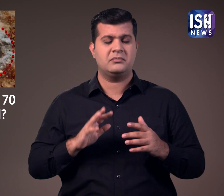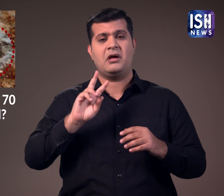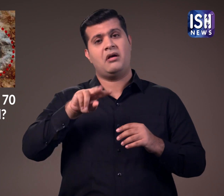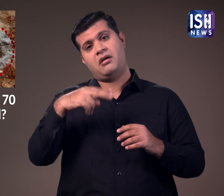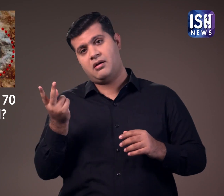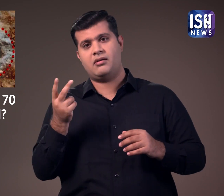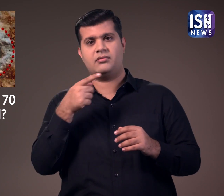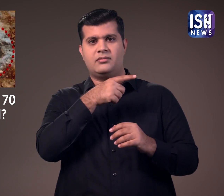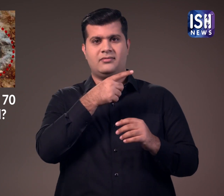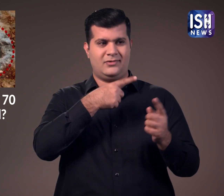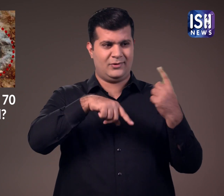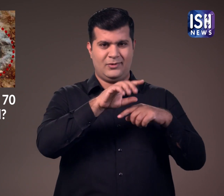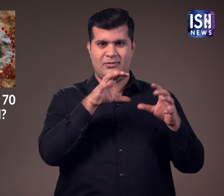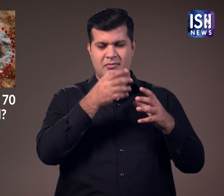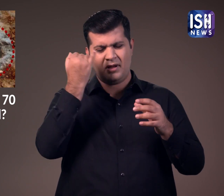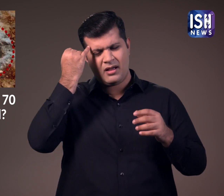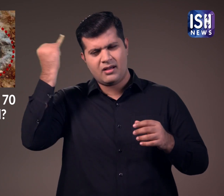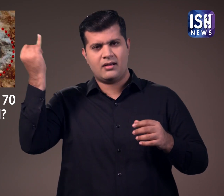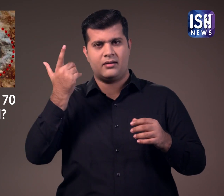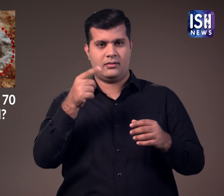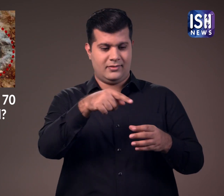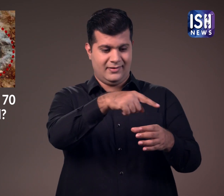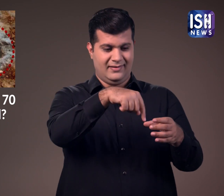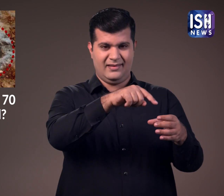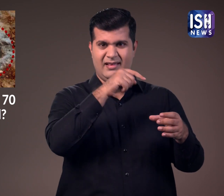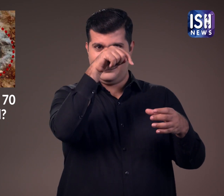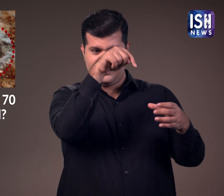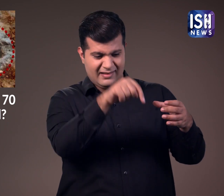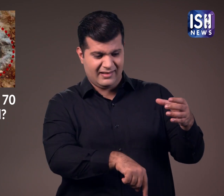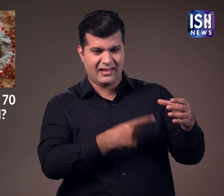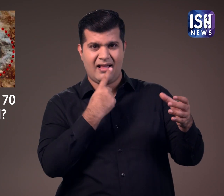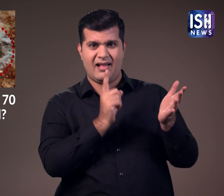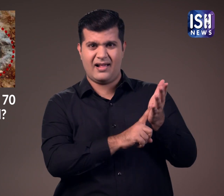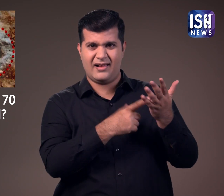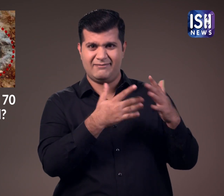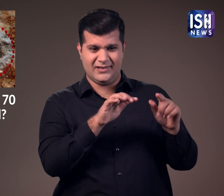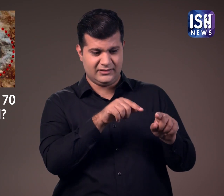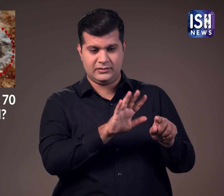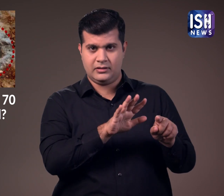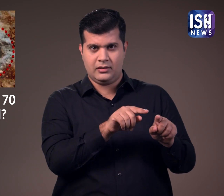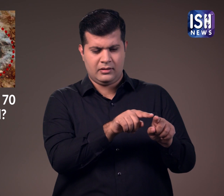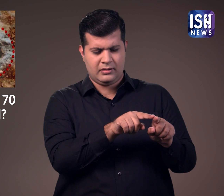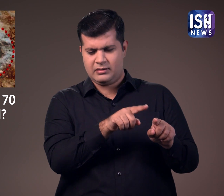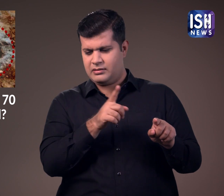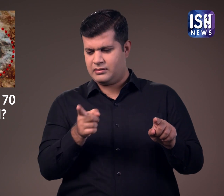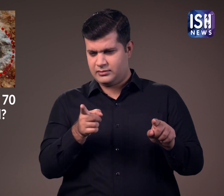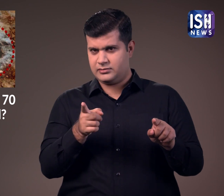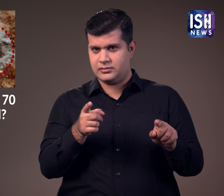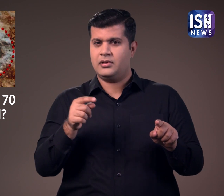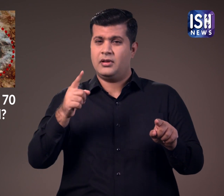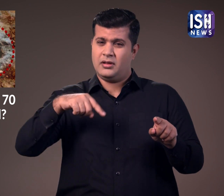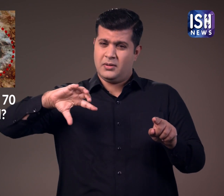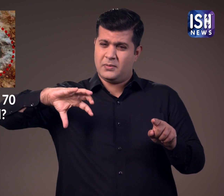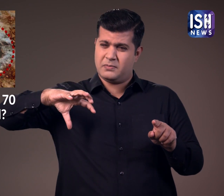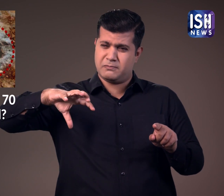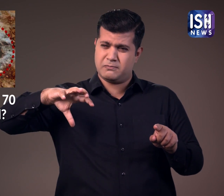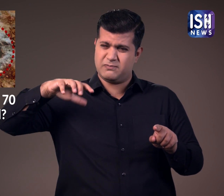यही कारण है कि बचाव दल ने एक और योजना के बारे में सोचा और पचास फीट